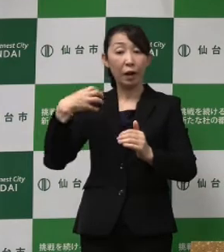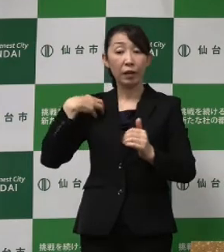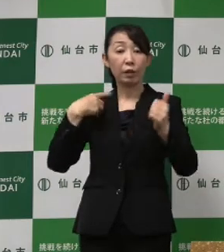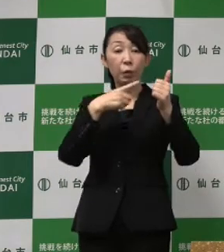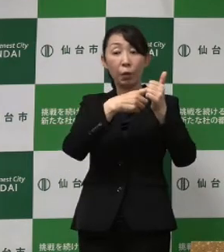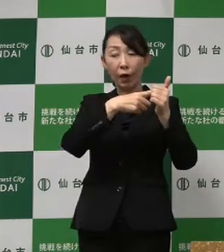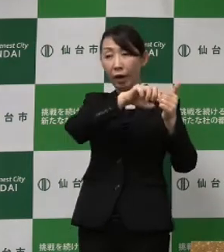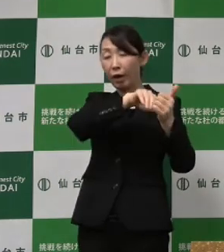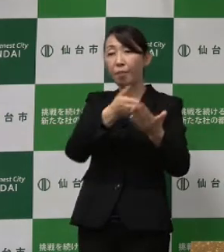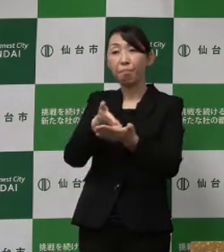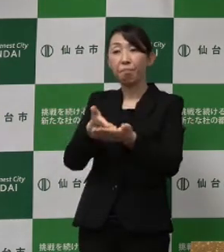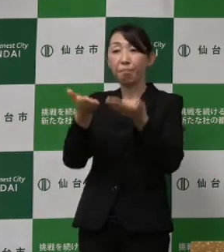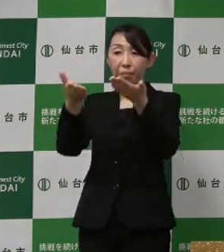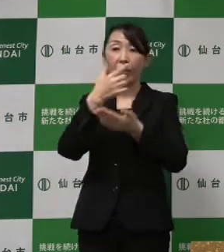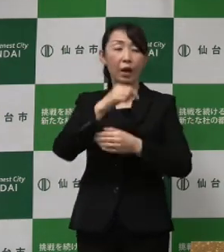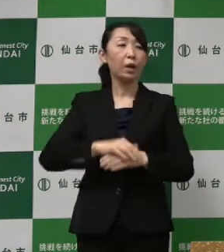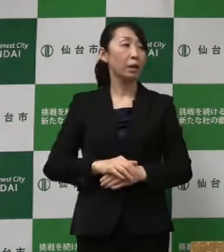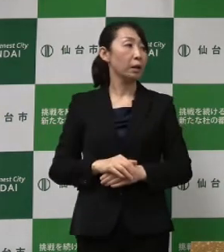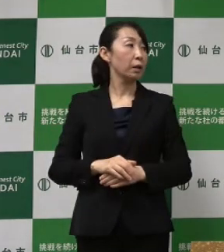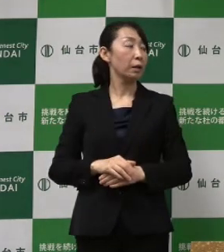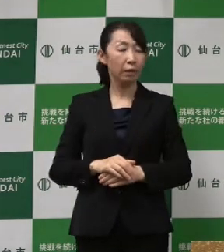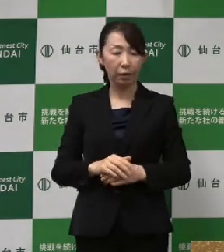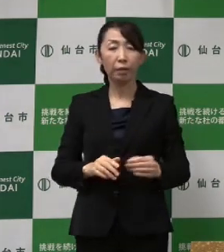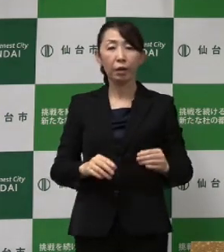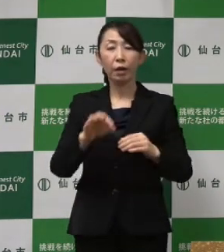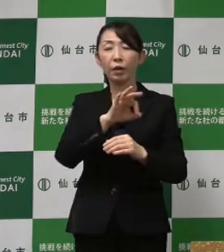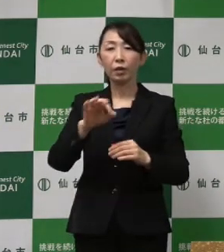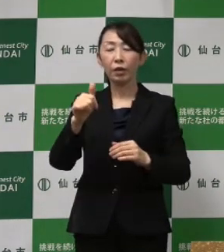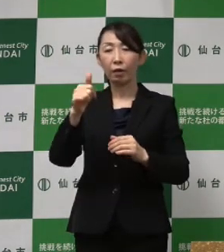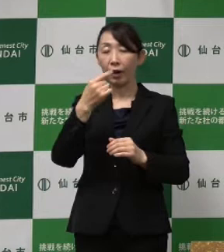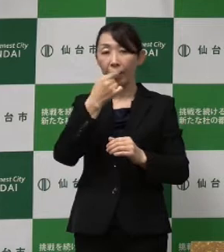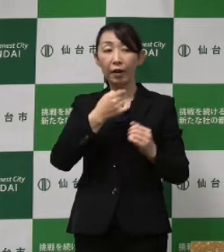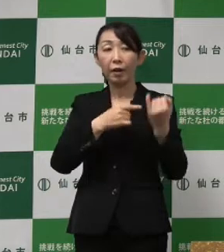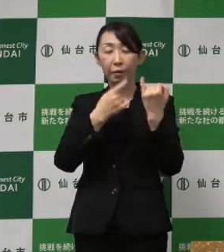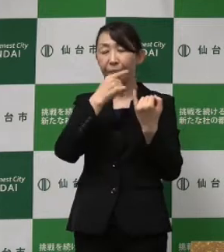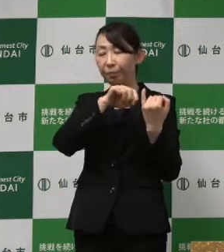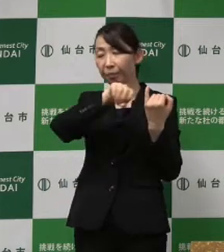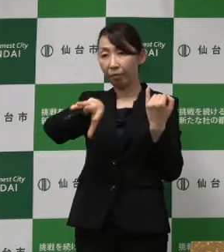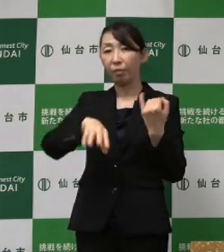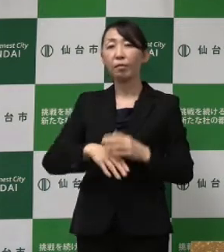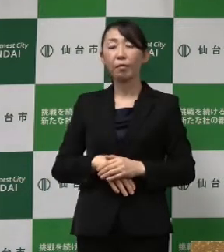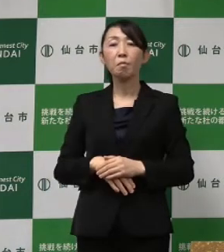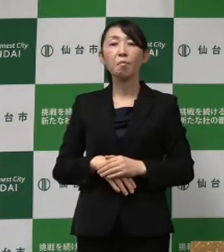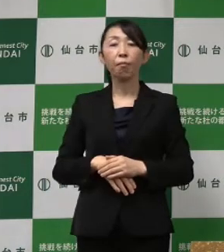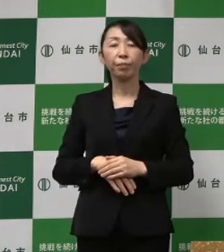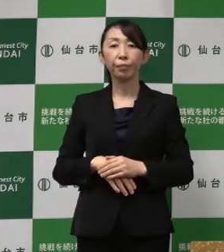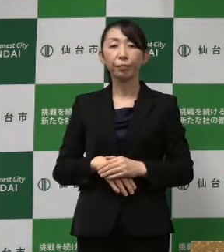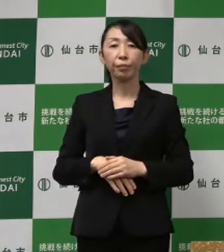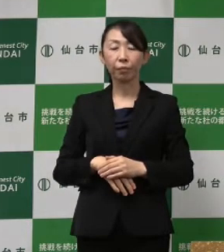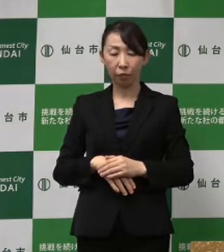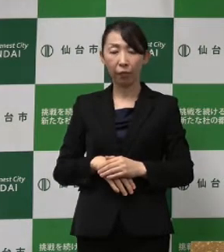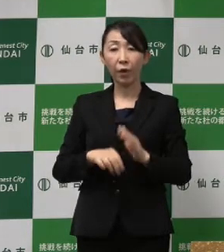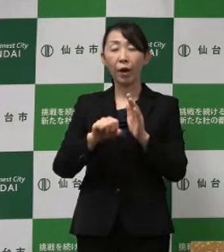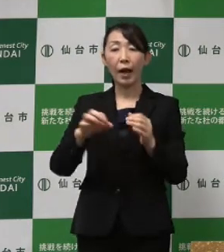きます。 住宅戦略推進課の佐田原と申します。 今回についてでございますけれ